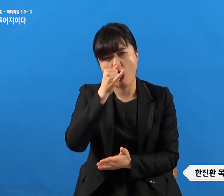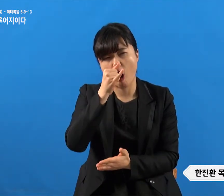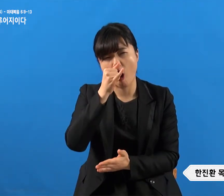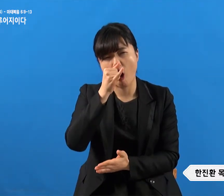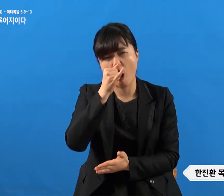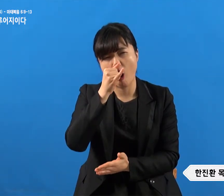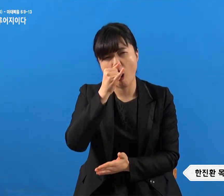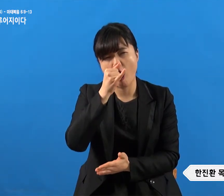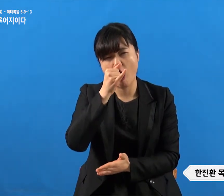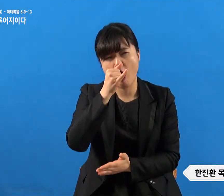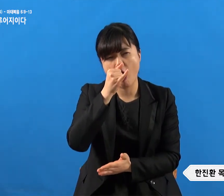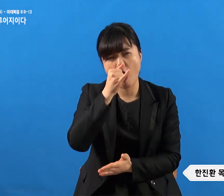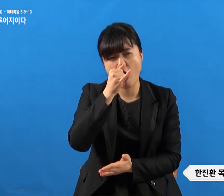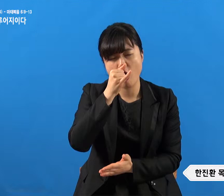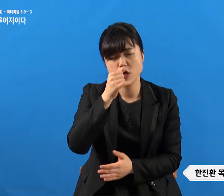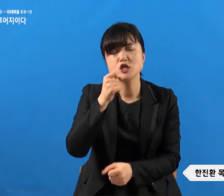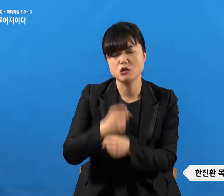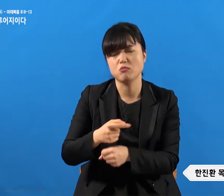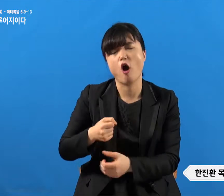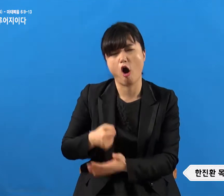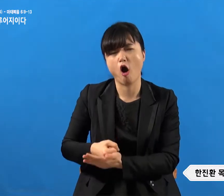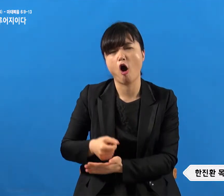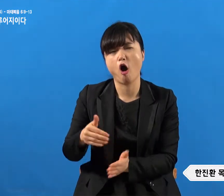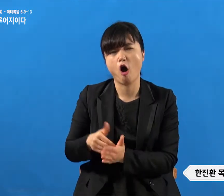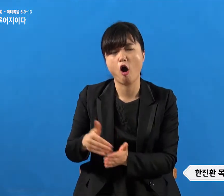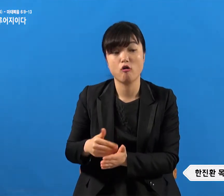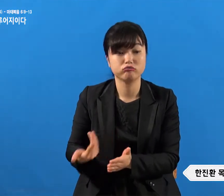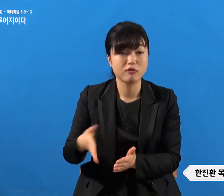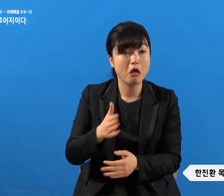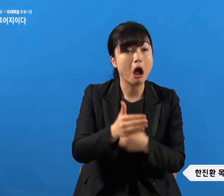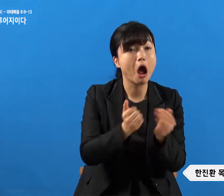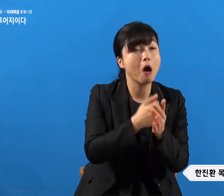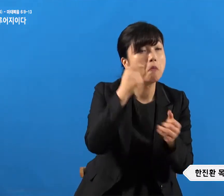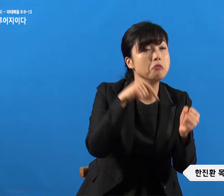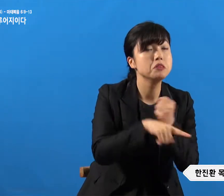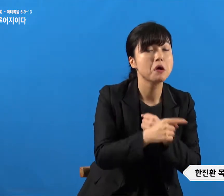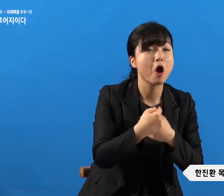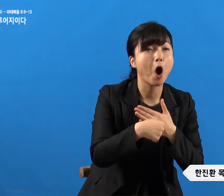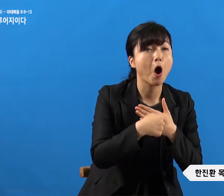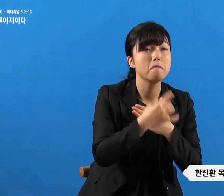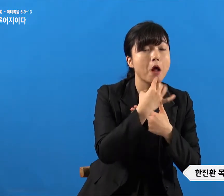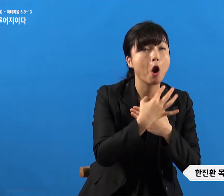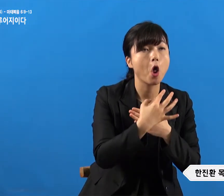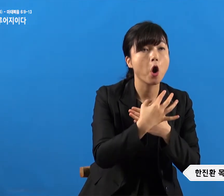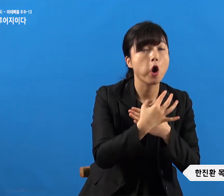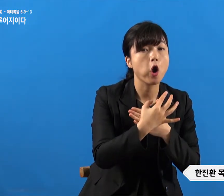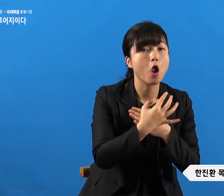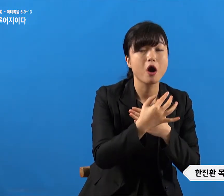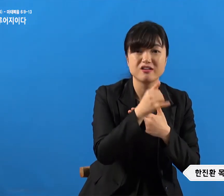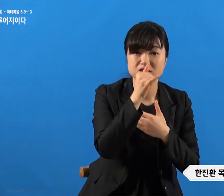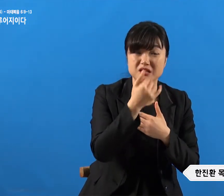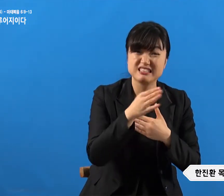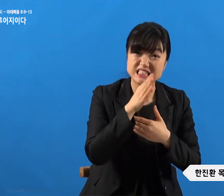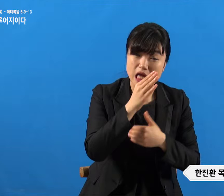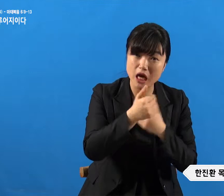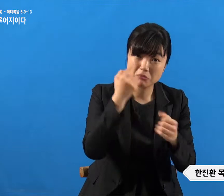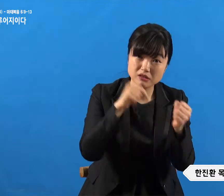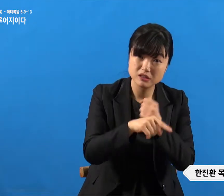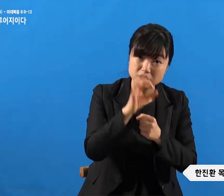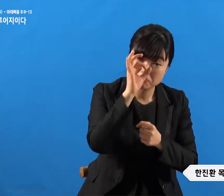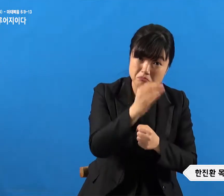미리 정해놓고 방향을 다 정해놓고 하나님의 뜻을 찾고 있는데 그 뜻을 제대로 찾을 수가